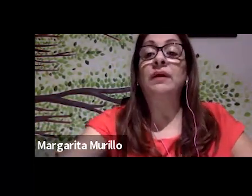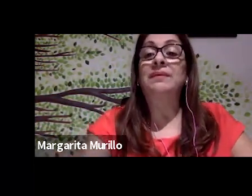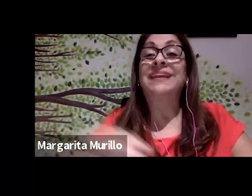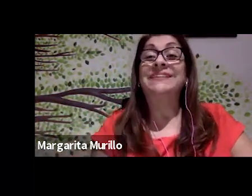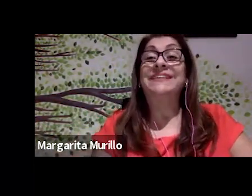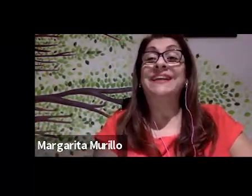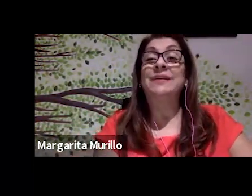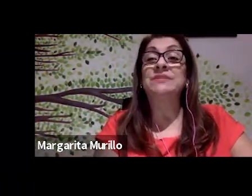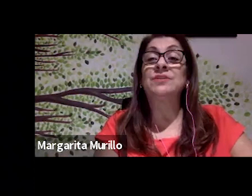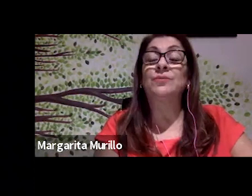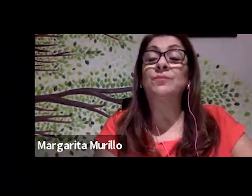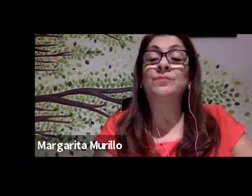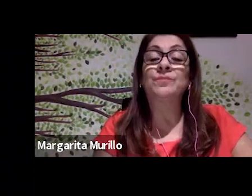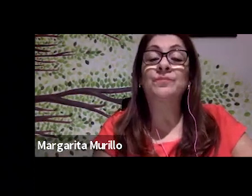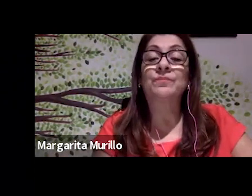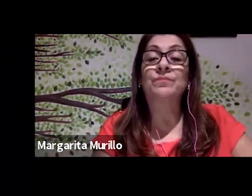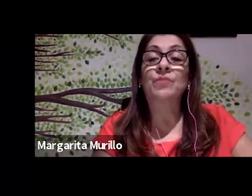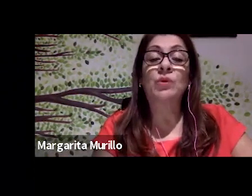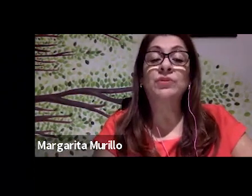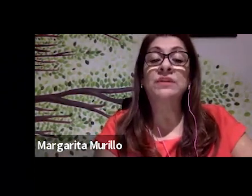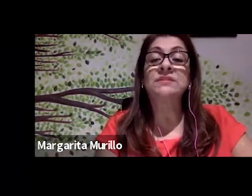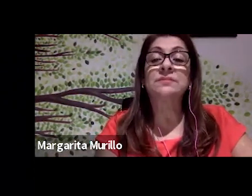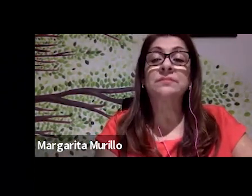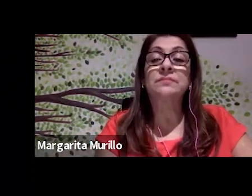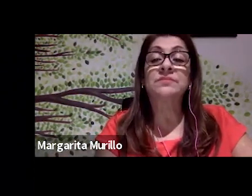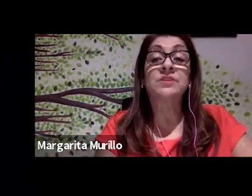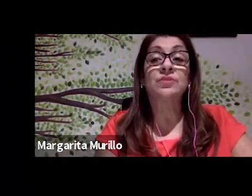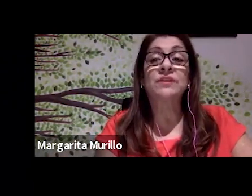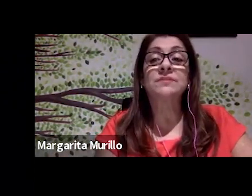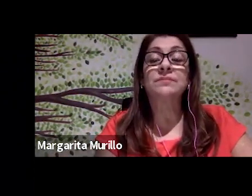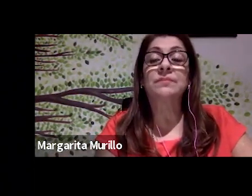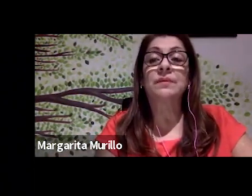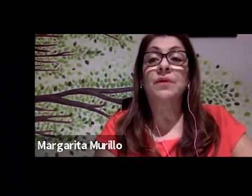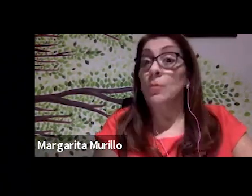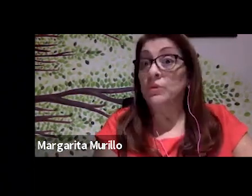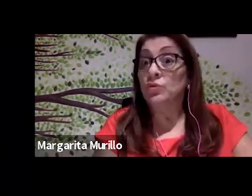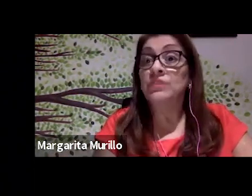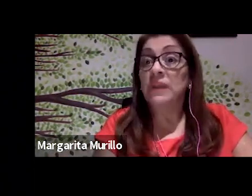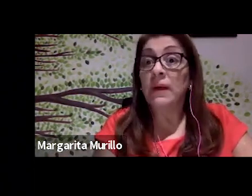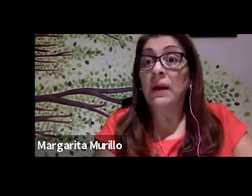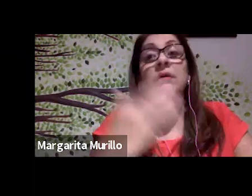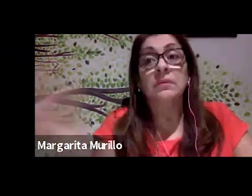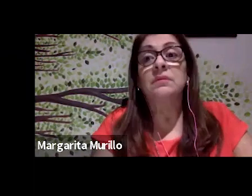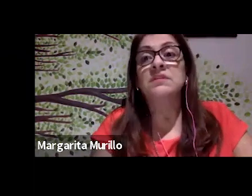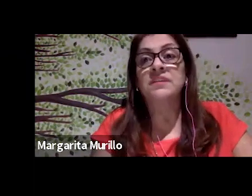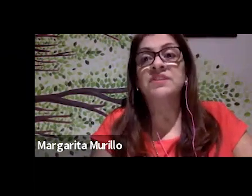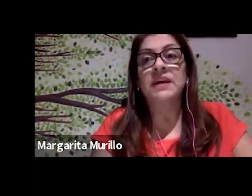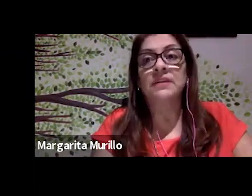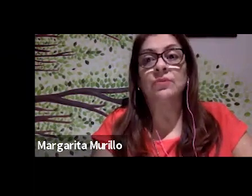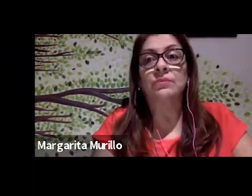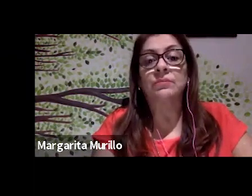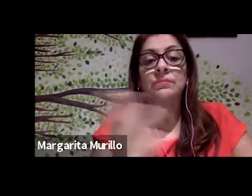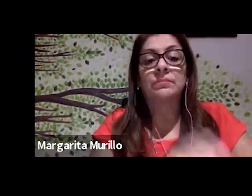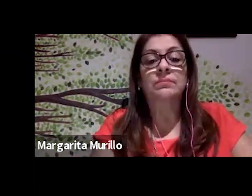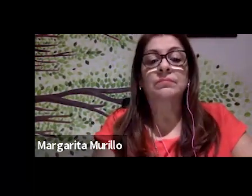computadora la televisión cuatro horas seis horas porque uno trabaja y está